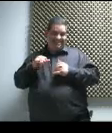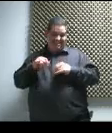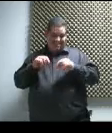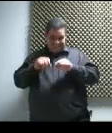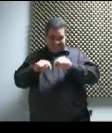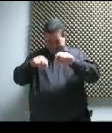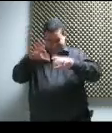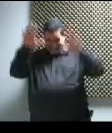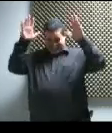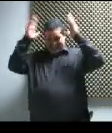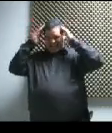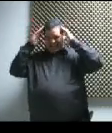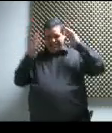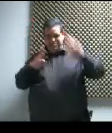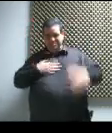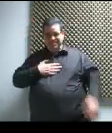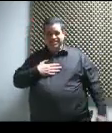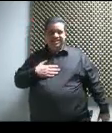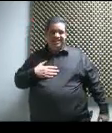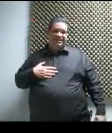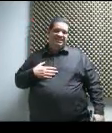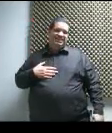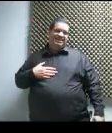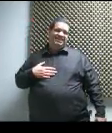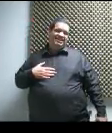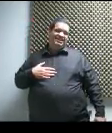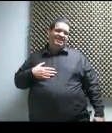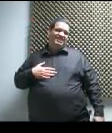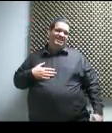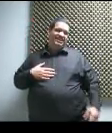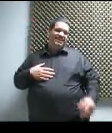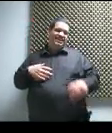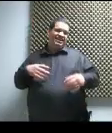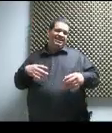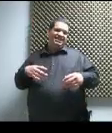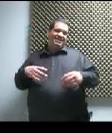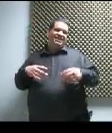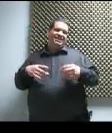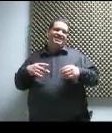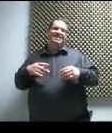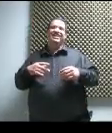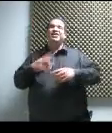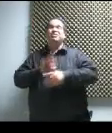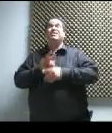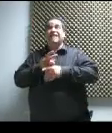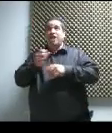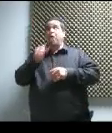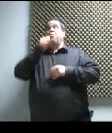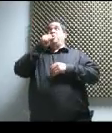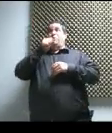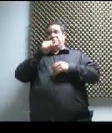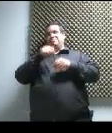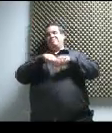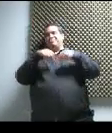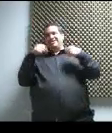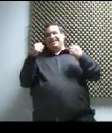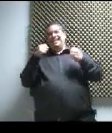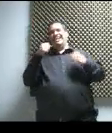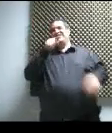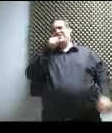poniendo la piedra de tu país, Dios mío. Sí, es una cosa así. Exactamente lo Ten cuidado con el micrófono. Le vas a explotar en el micrófono a Channel